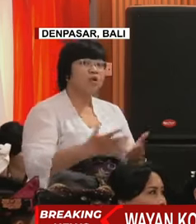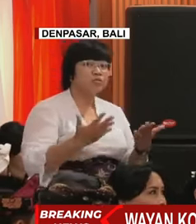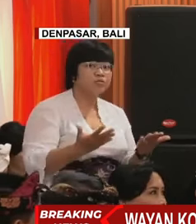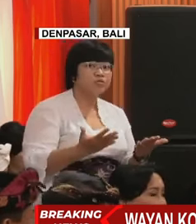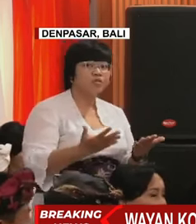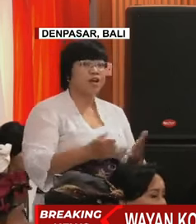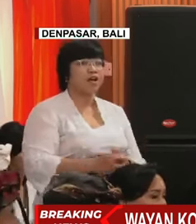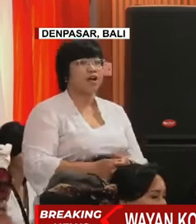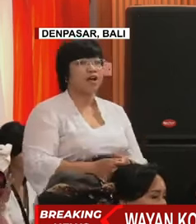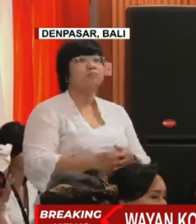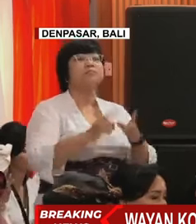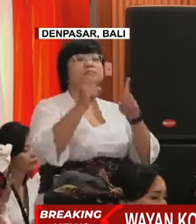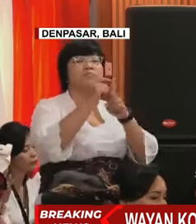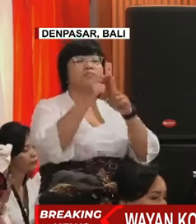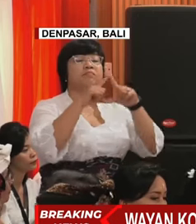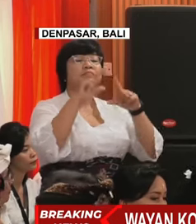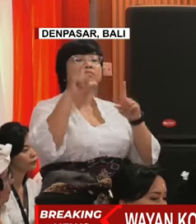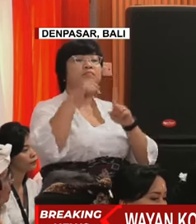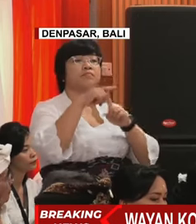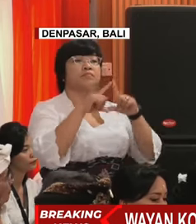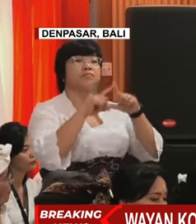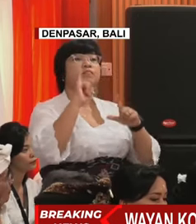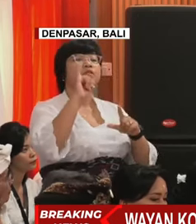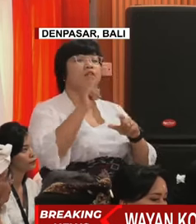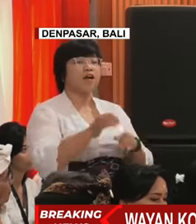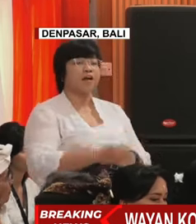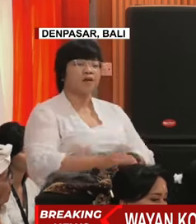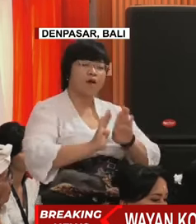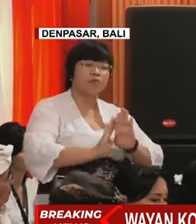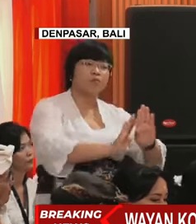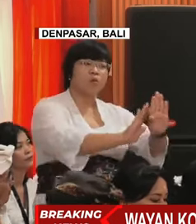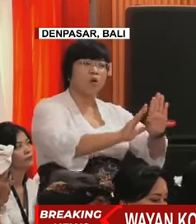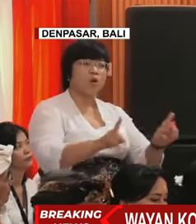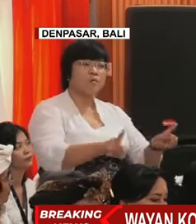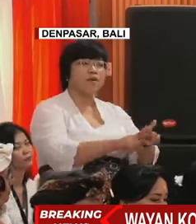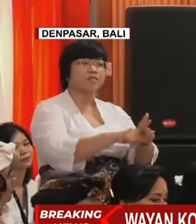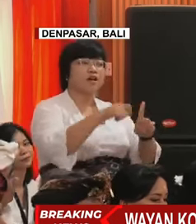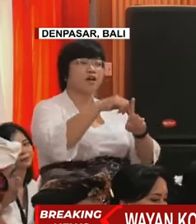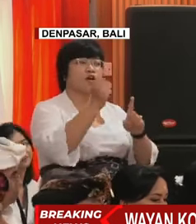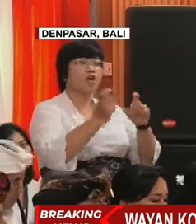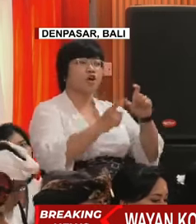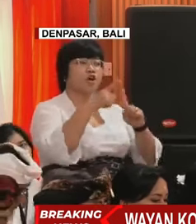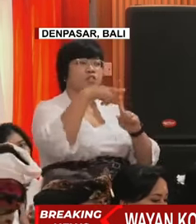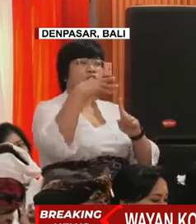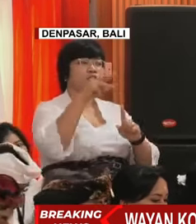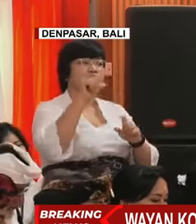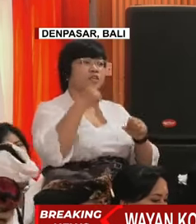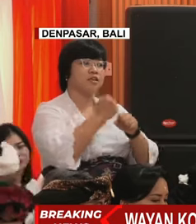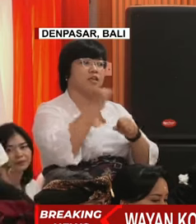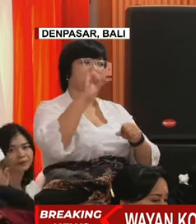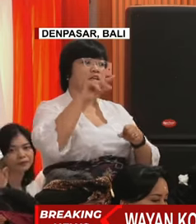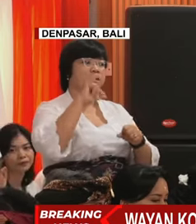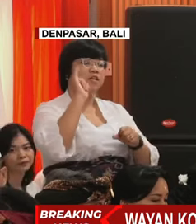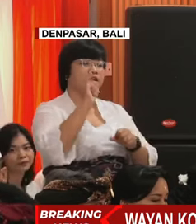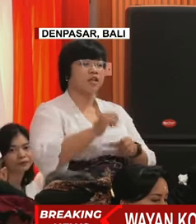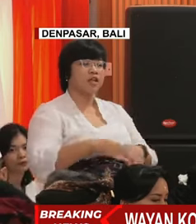sehingga saya kira e dua kombinasi ini antara Pak Wayan yang merupakan kader PDI Perjuangan incumben dengan seorang